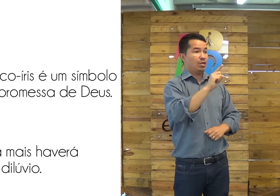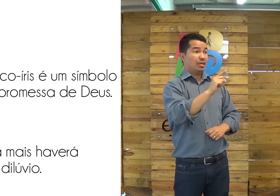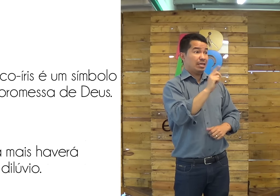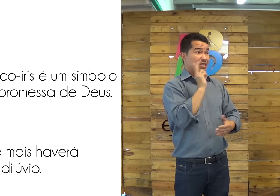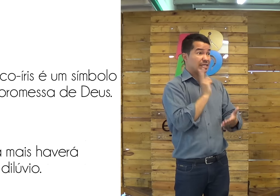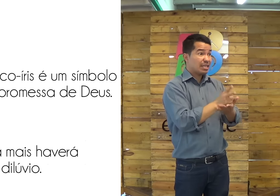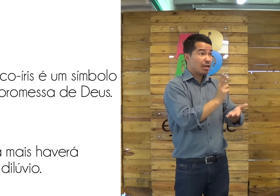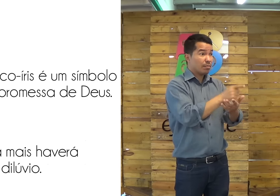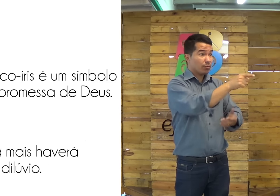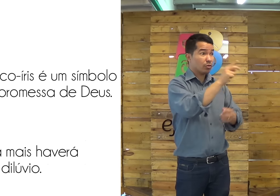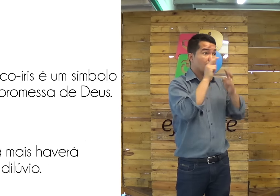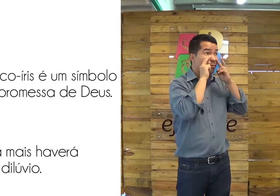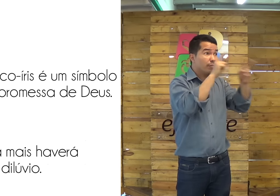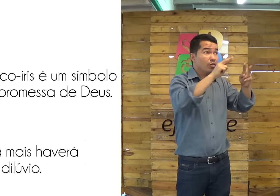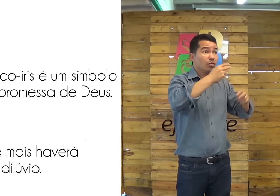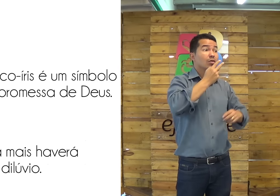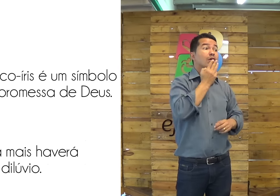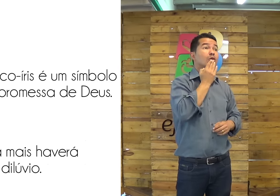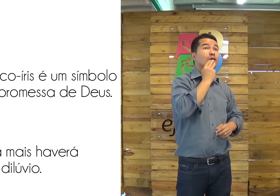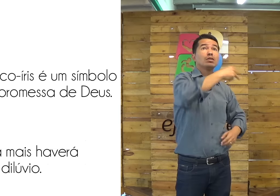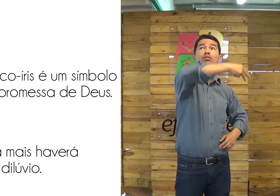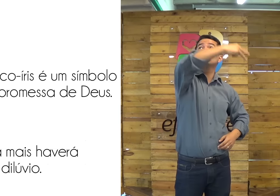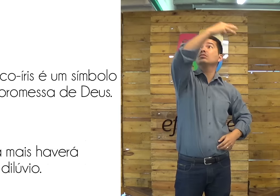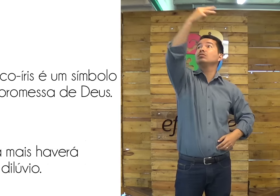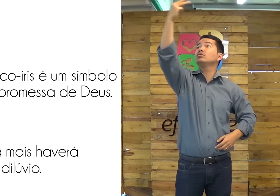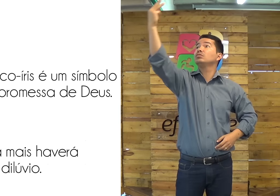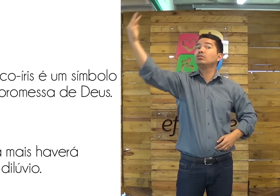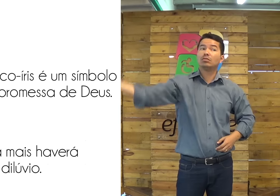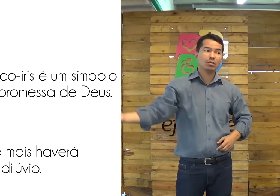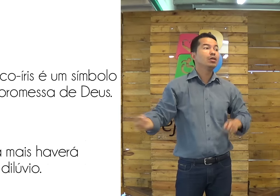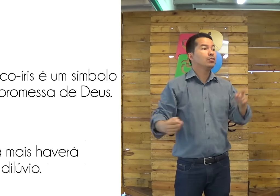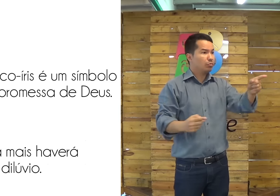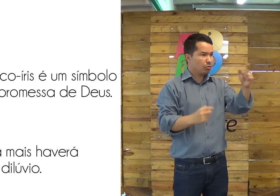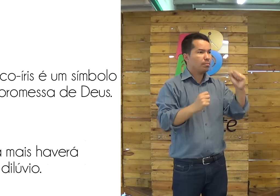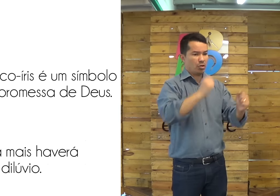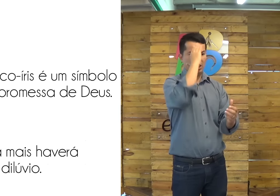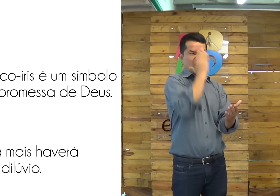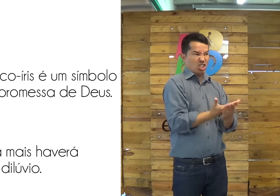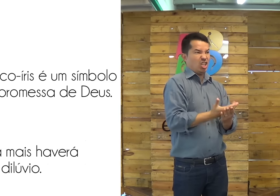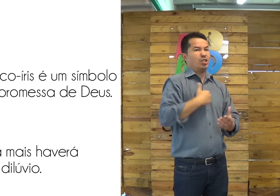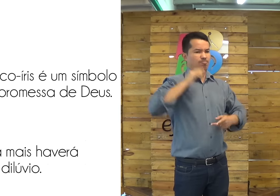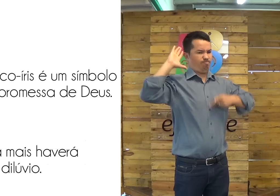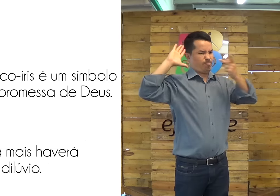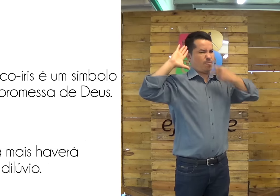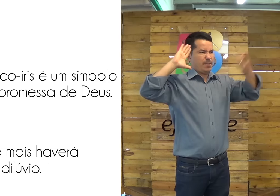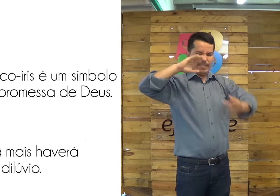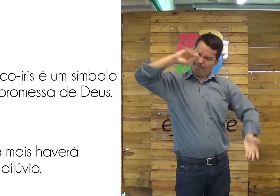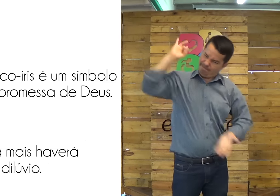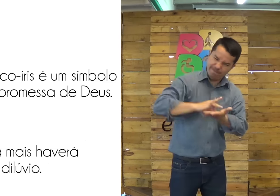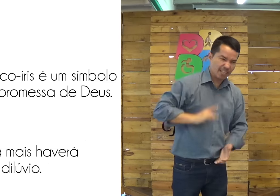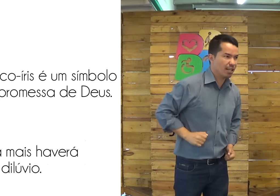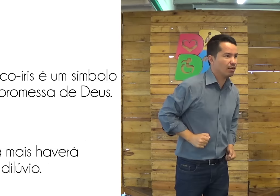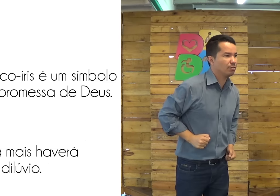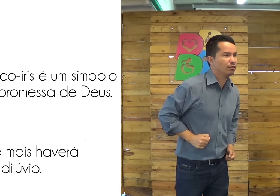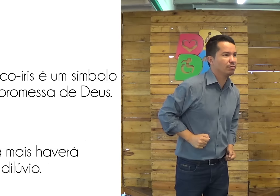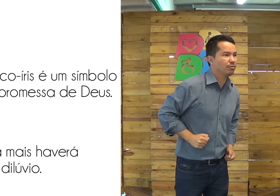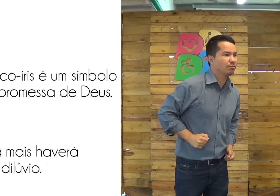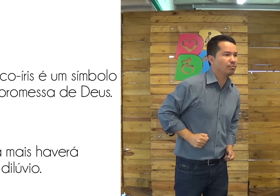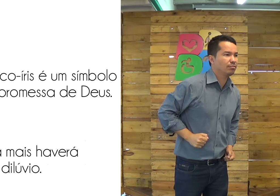mudar um de igual a esse então Sempre quando você vê lá no céu um arcoíris você pode acreditar nessa minha promessa que